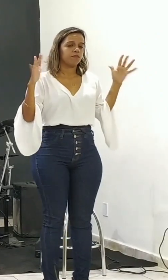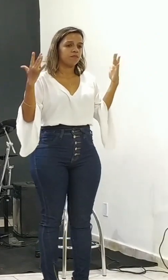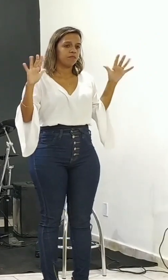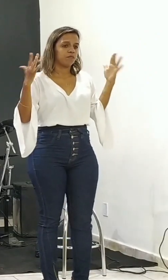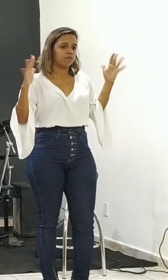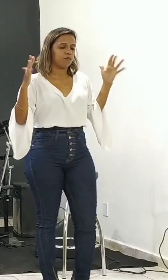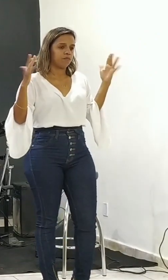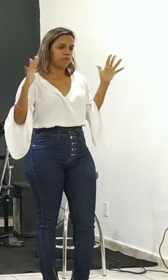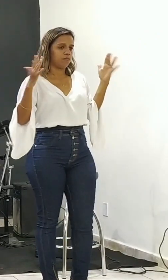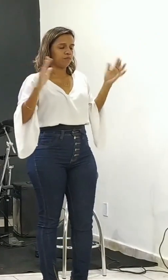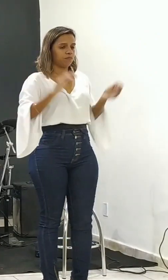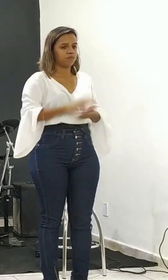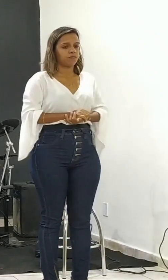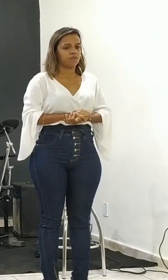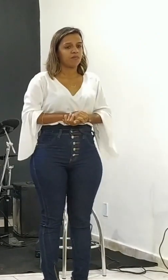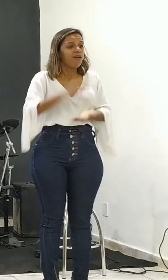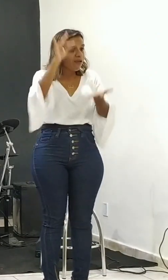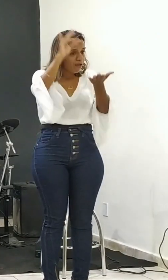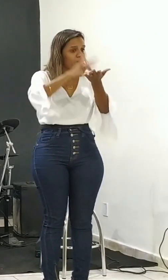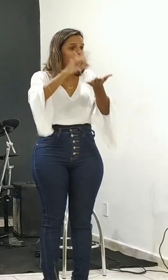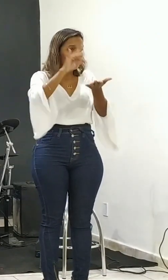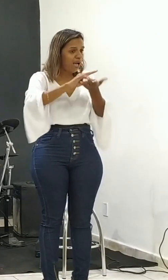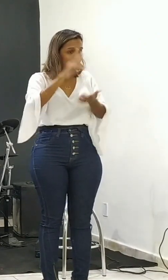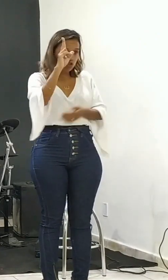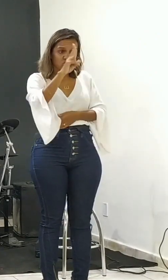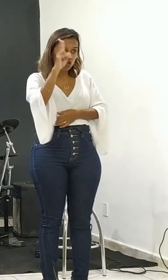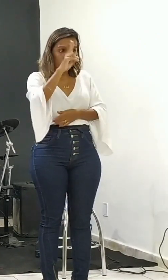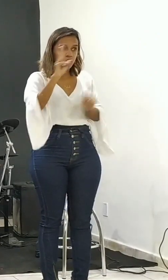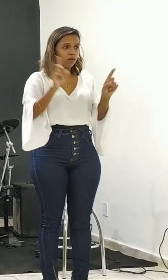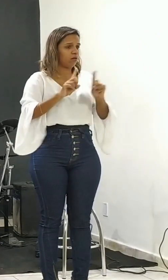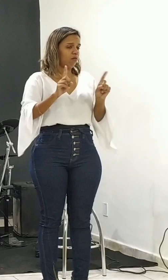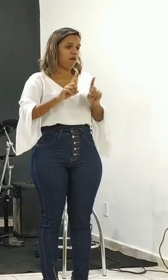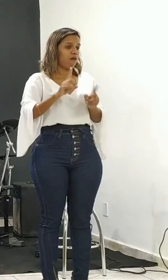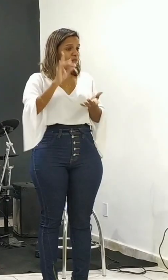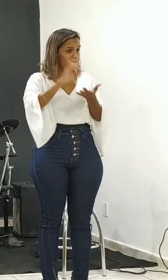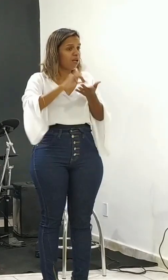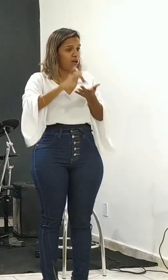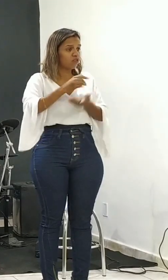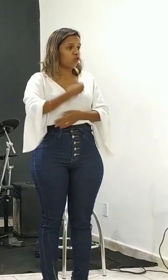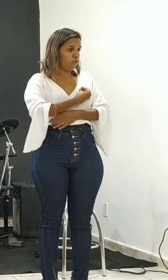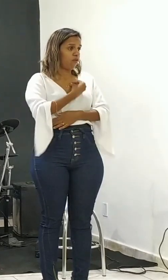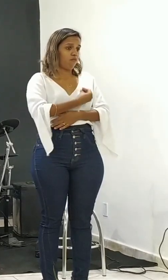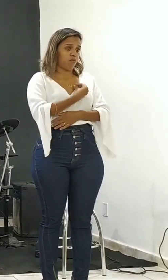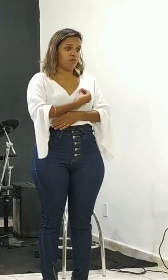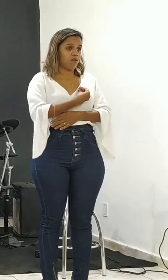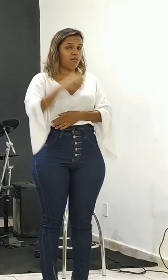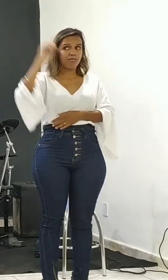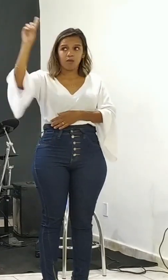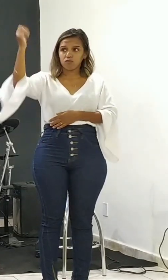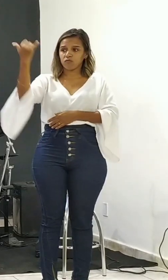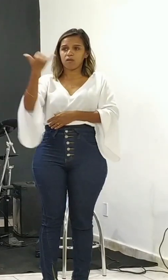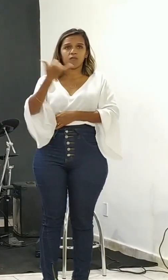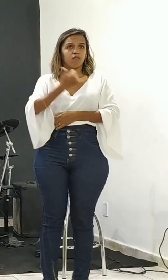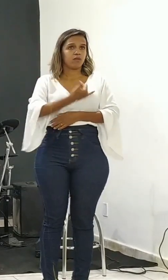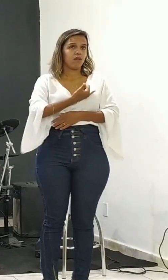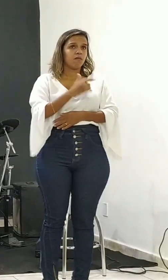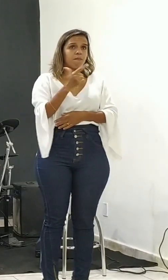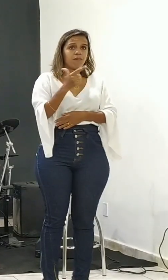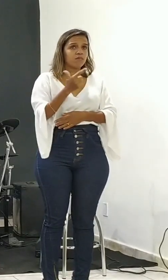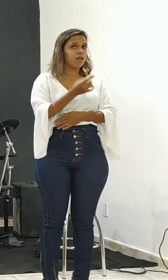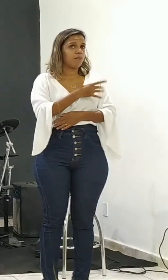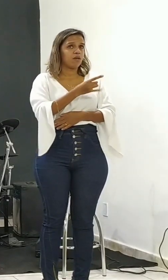não é história, é real, eu vivi isso. Ele disse, não te assombres, porque eu sou teu